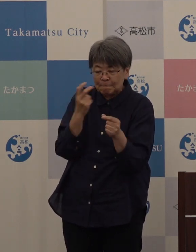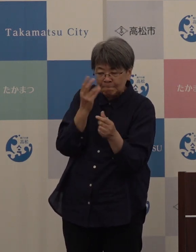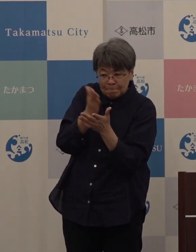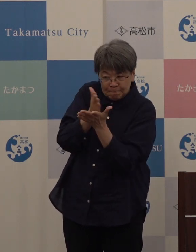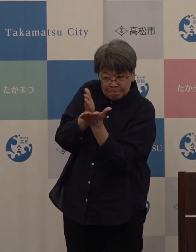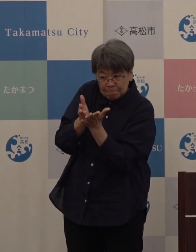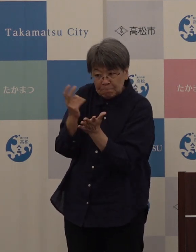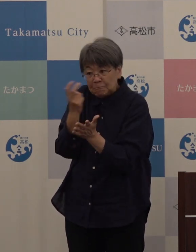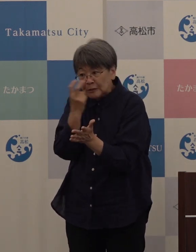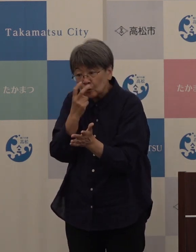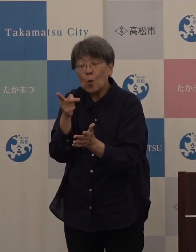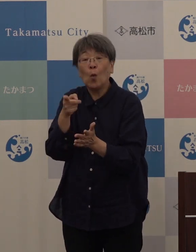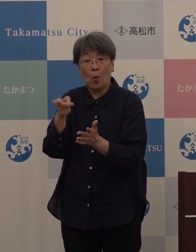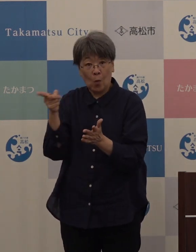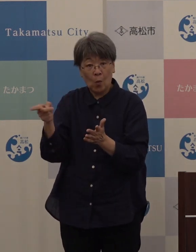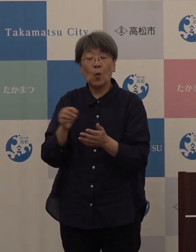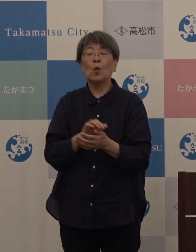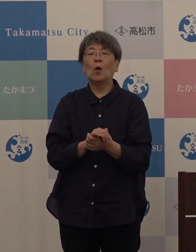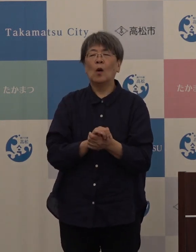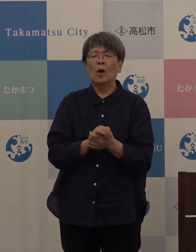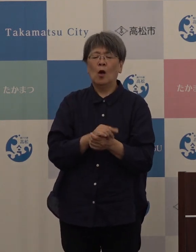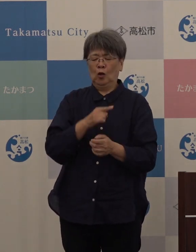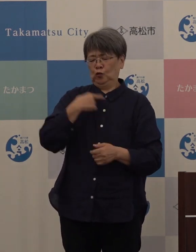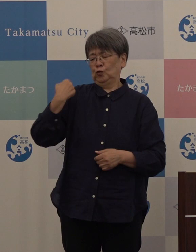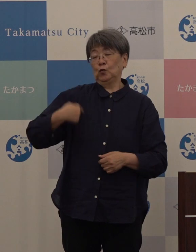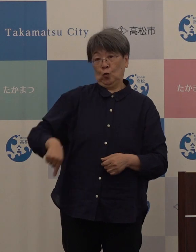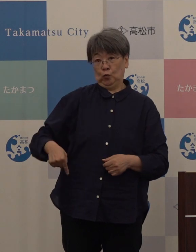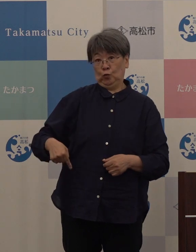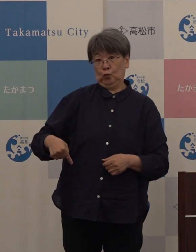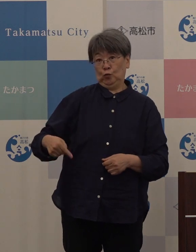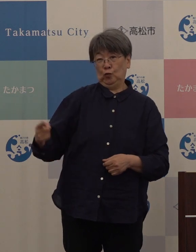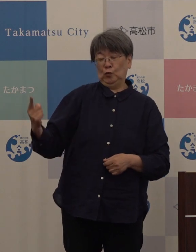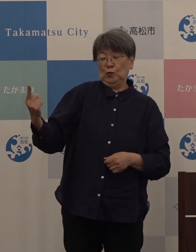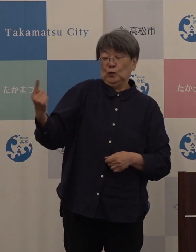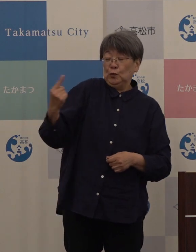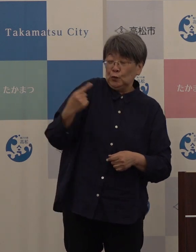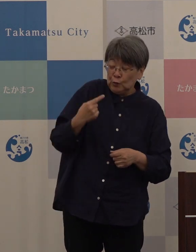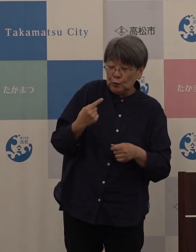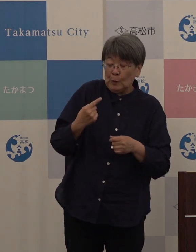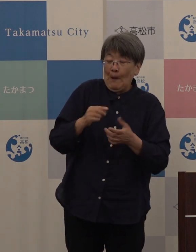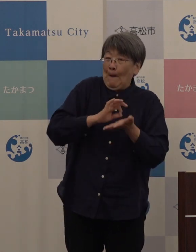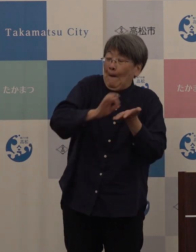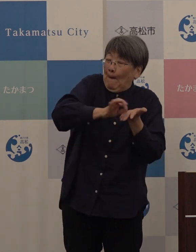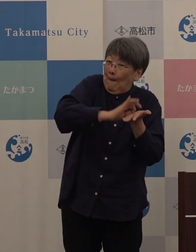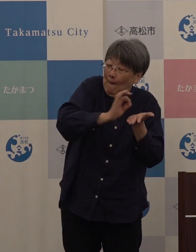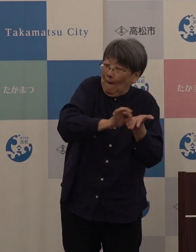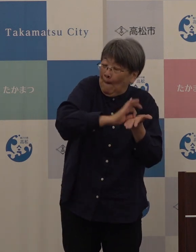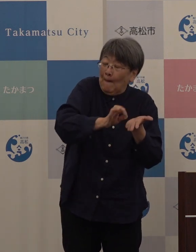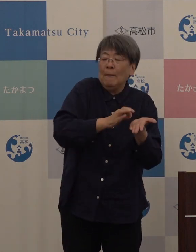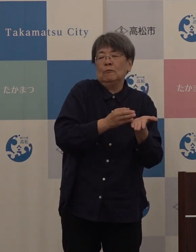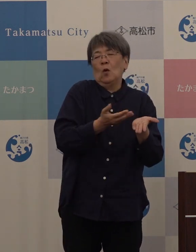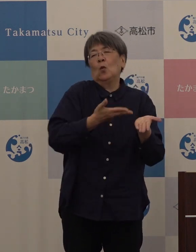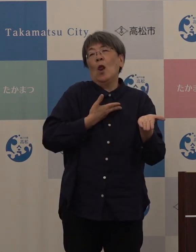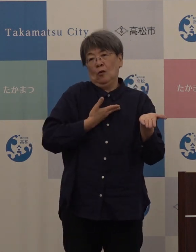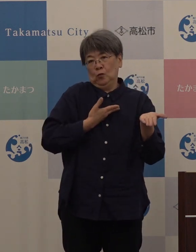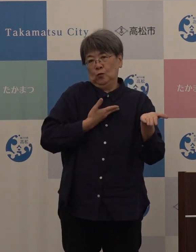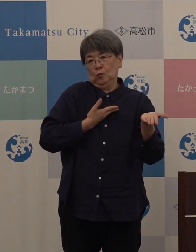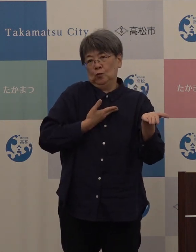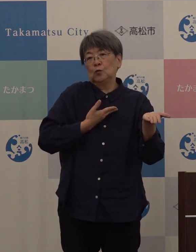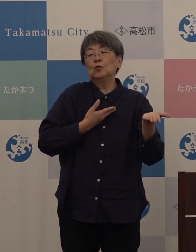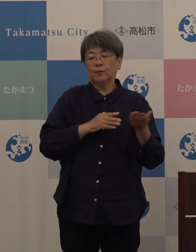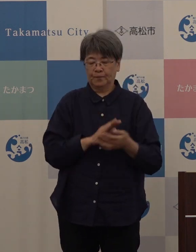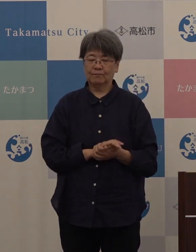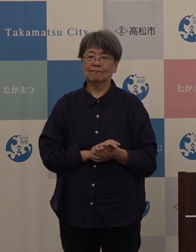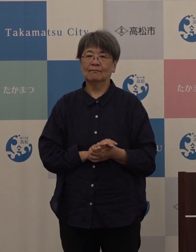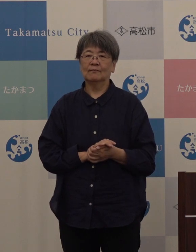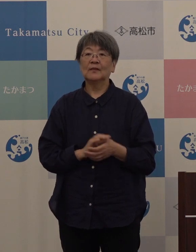費単価を見てみますと中国からの入国者が一番高額であるというふうにも聞いておるところでございます。